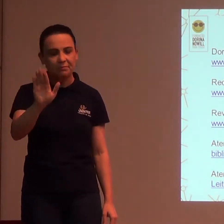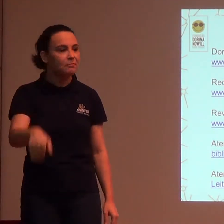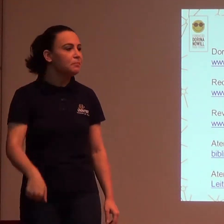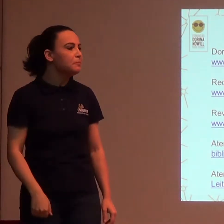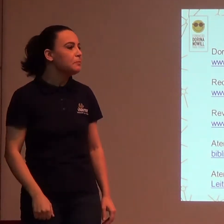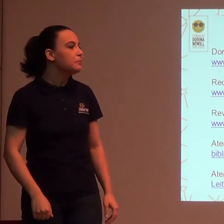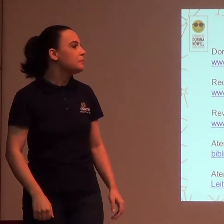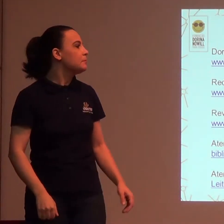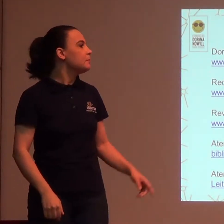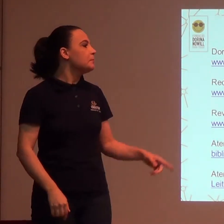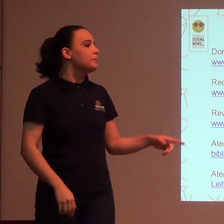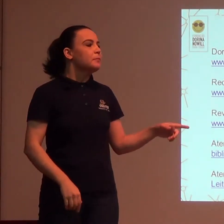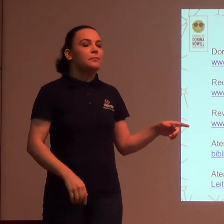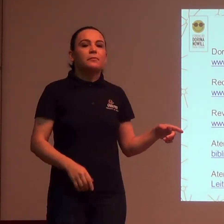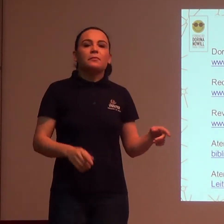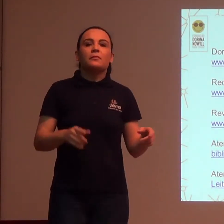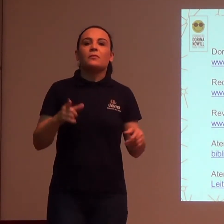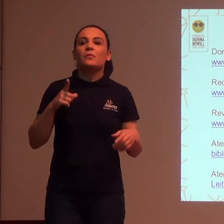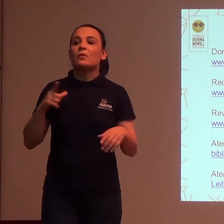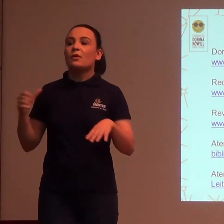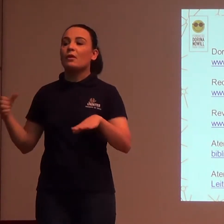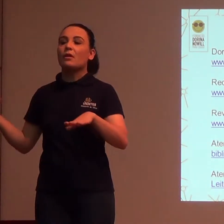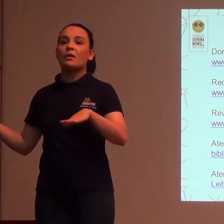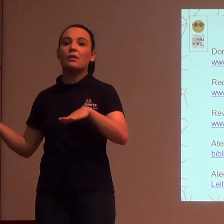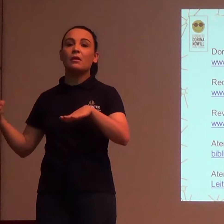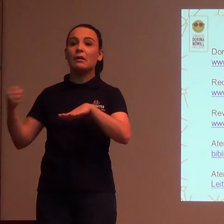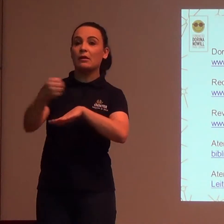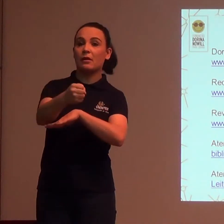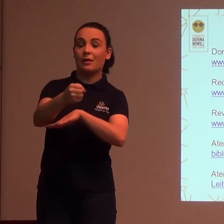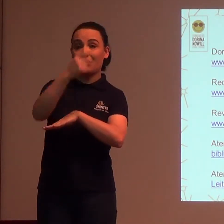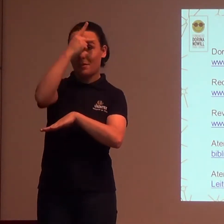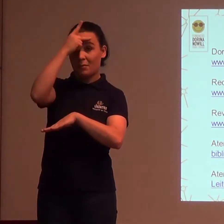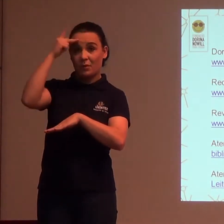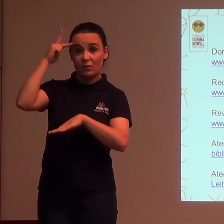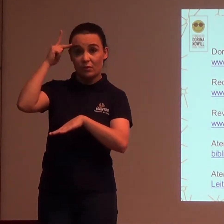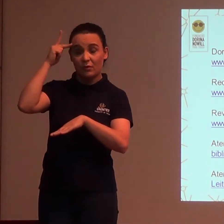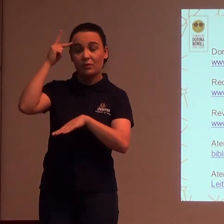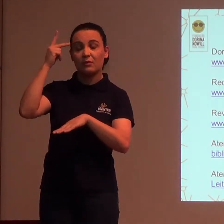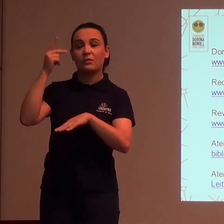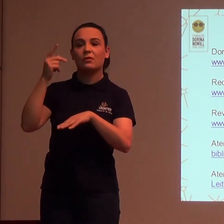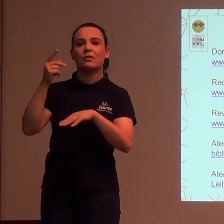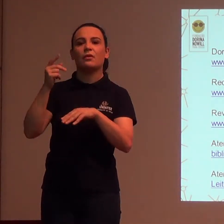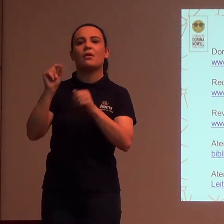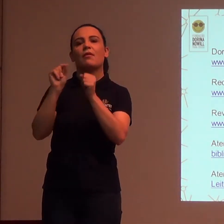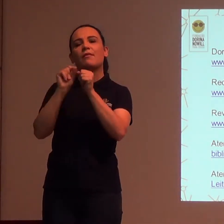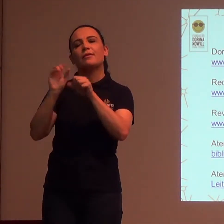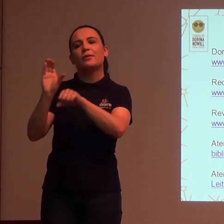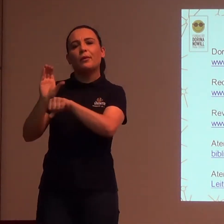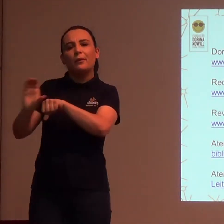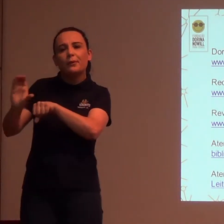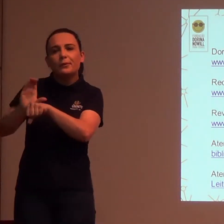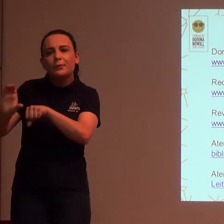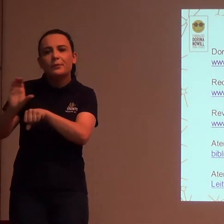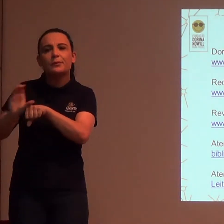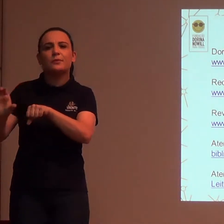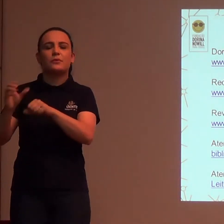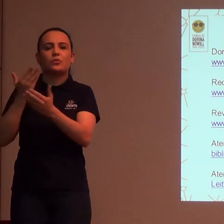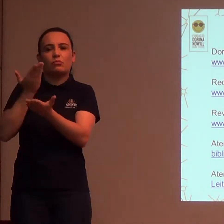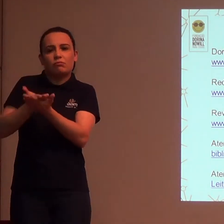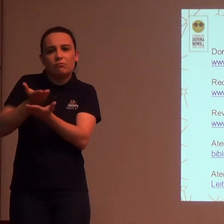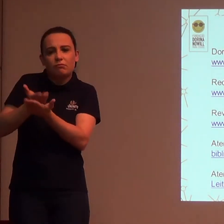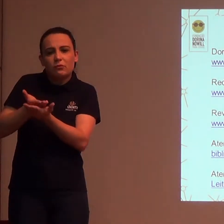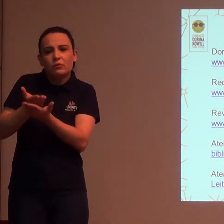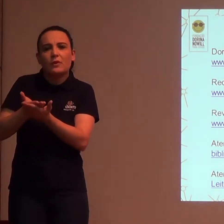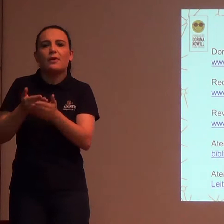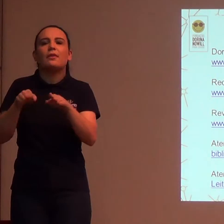gente fazia inserção da pessoa com deficiência visual que ia lá se reabilitar e que fazia os cursos, né? E